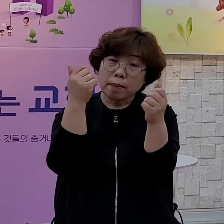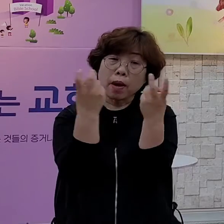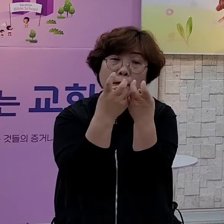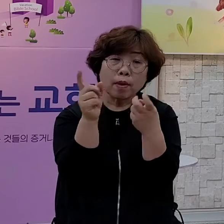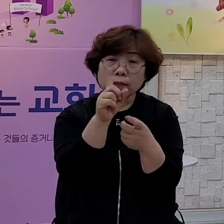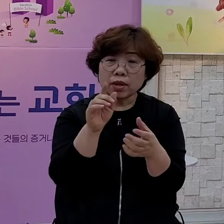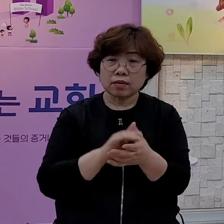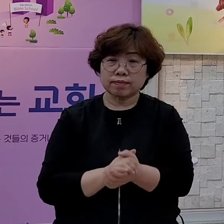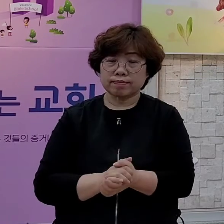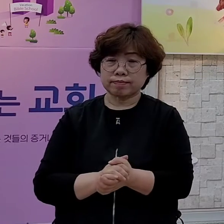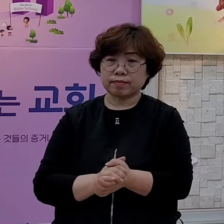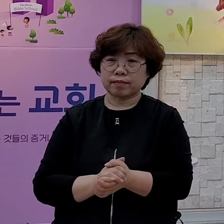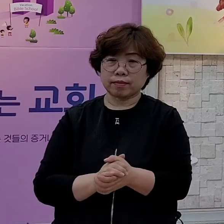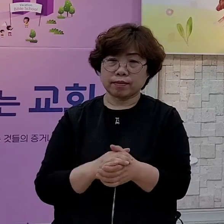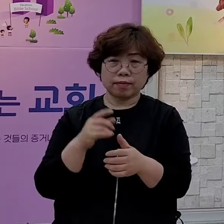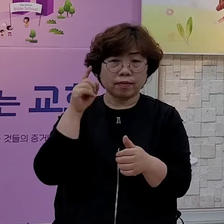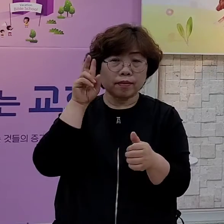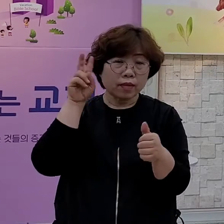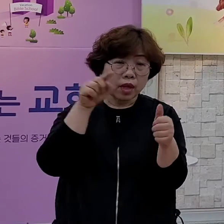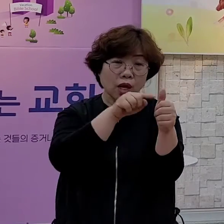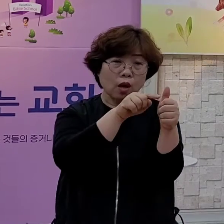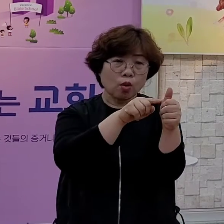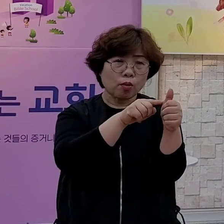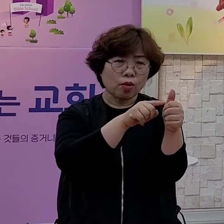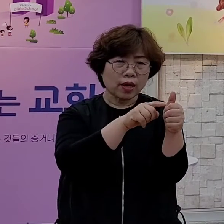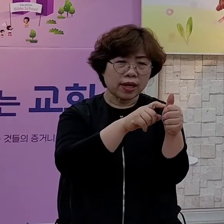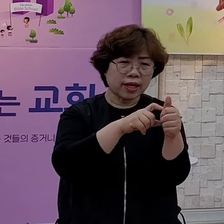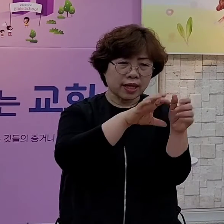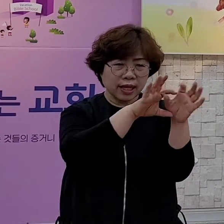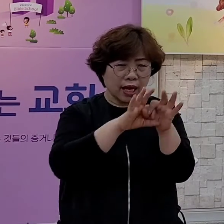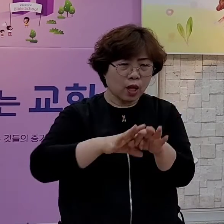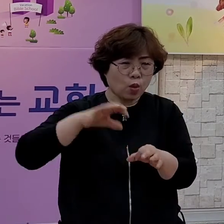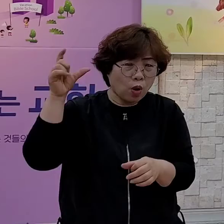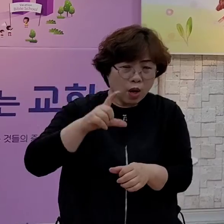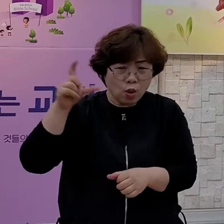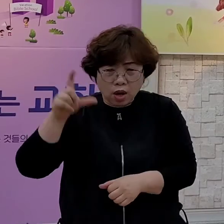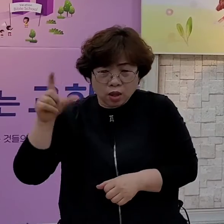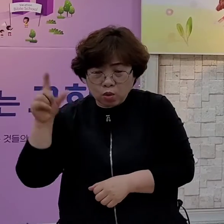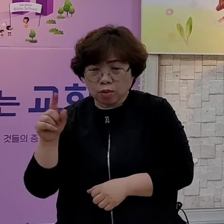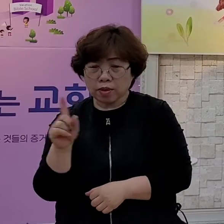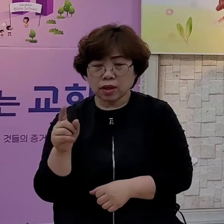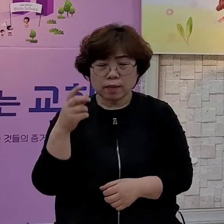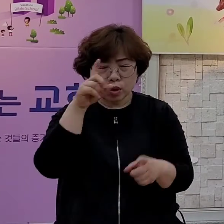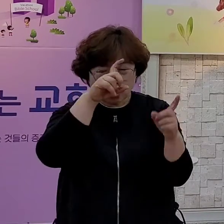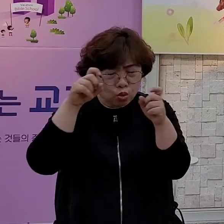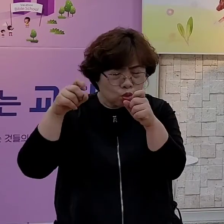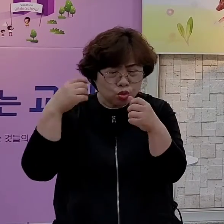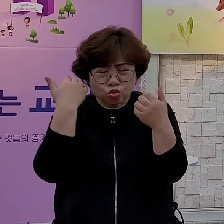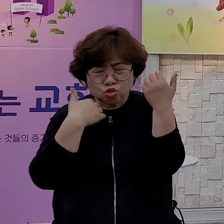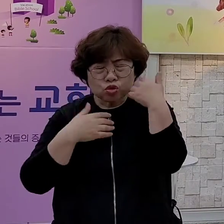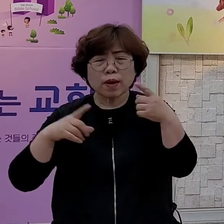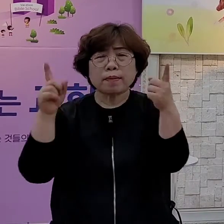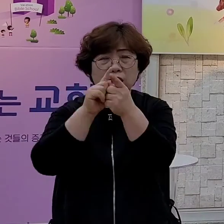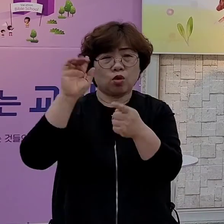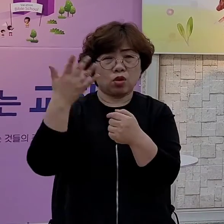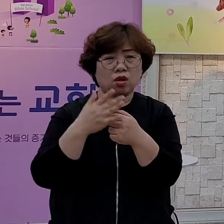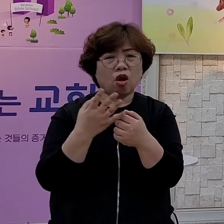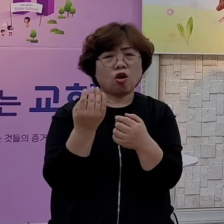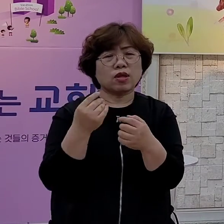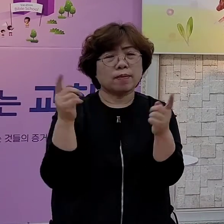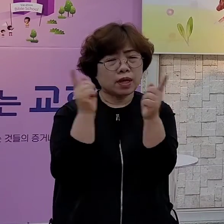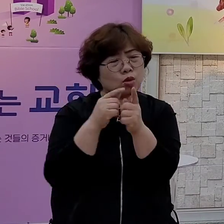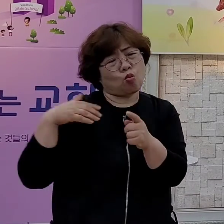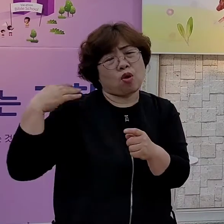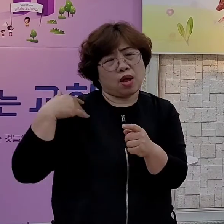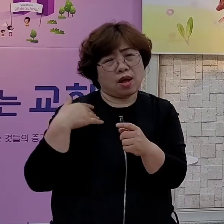여러분, 야고보가 계속 강조하고 있잖아요. 유혹은 누구에게나 온다고. 언제 올지 모른다고. 바로 내가 그 당사자라고 야고보는 계속해서